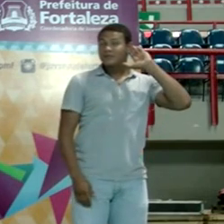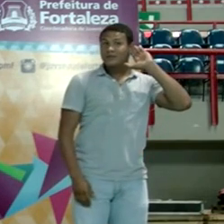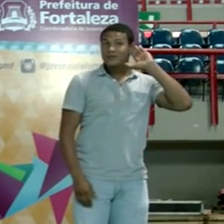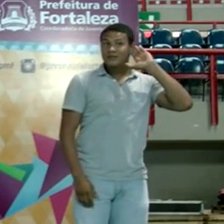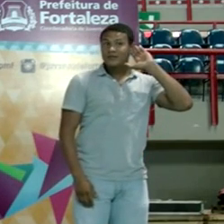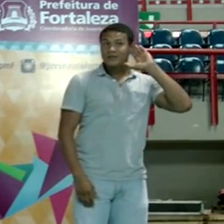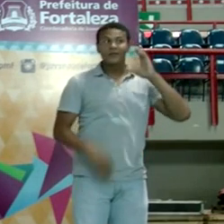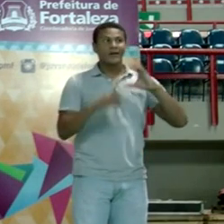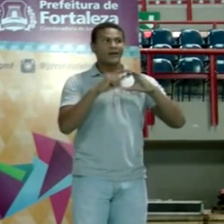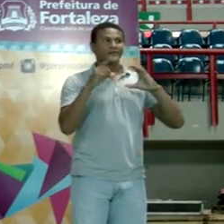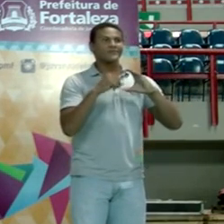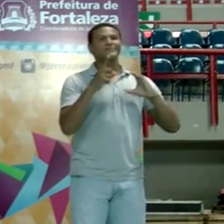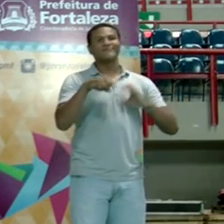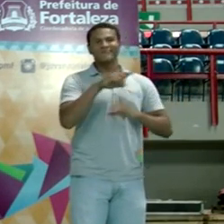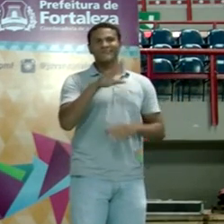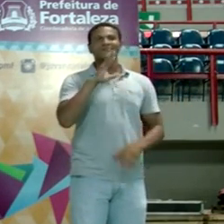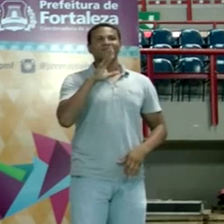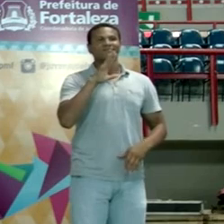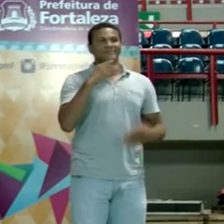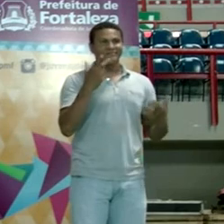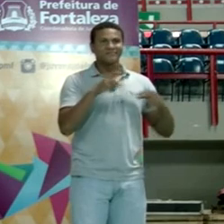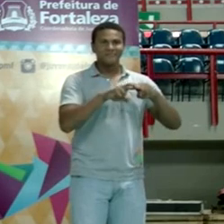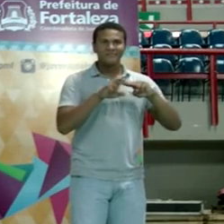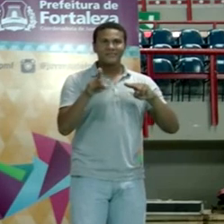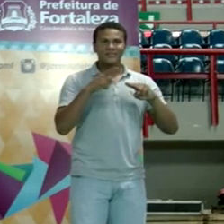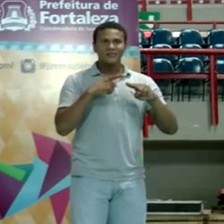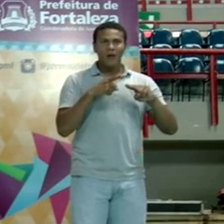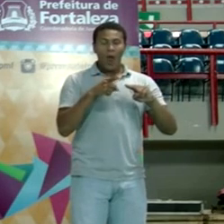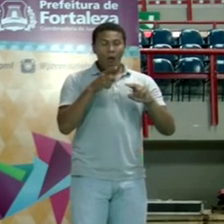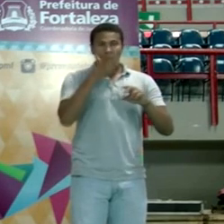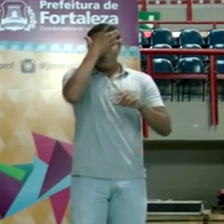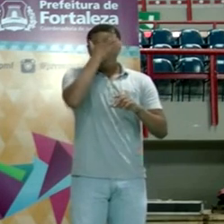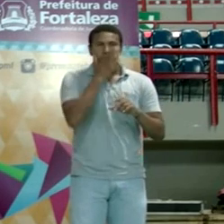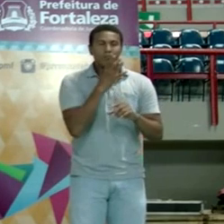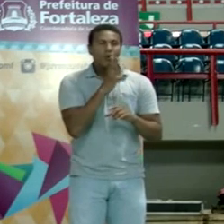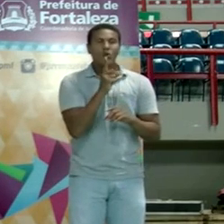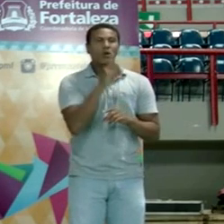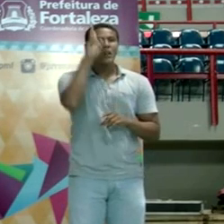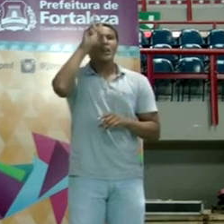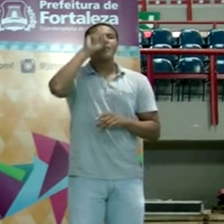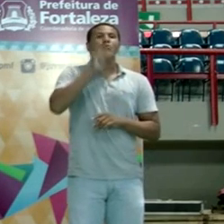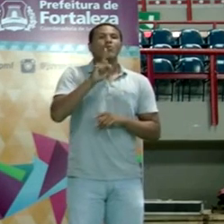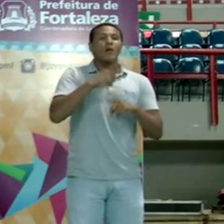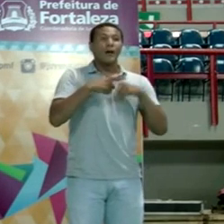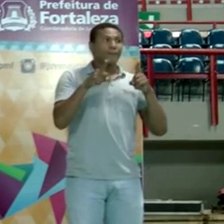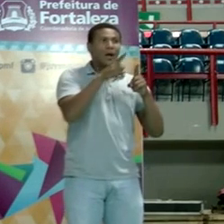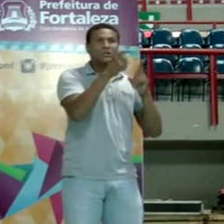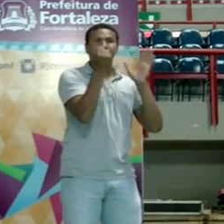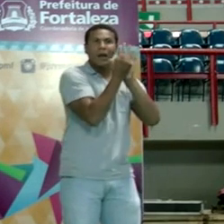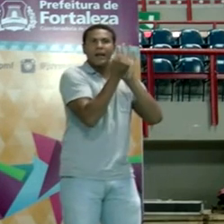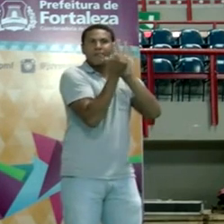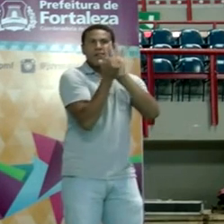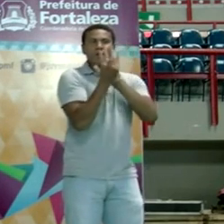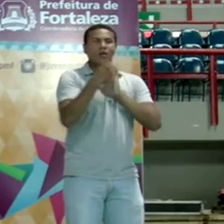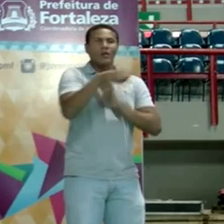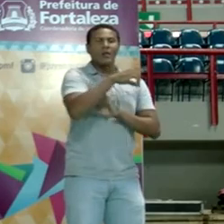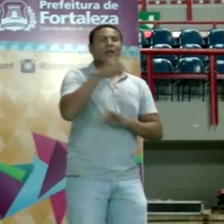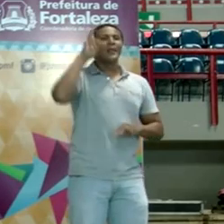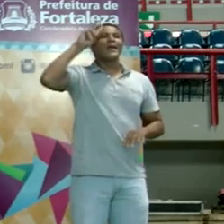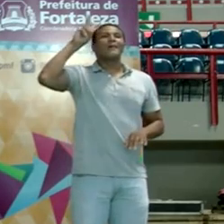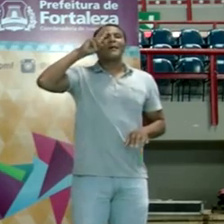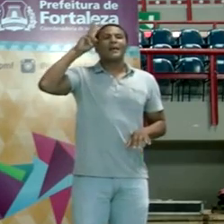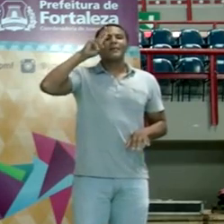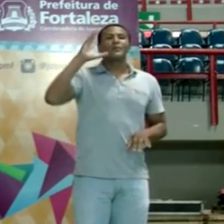legal. Isso é que é o legal. Eu acho assim sensacional as pessoas que trabalham com propaganda, com marketing,